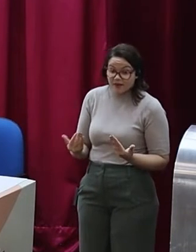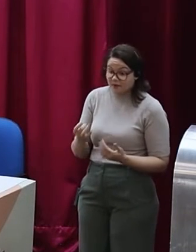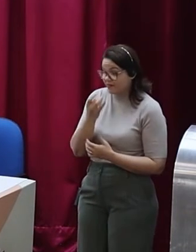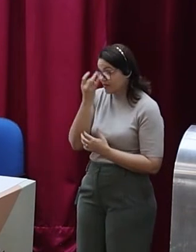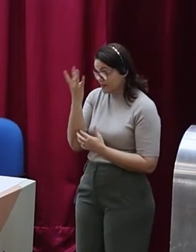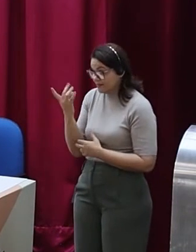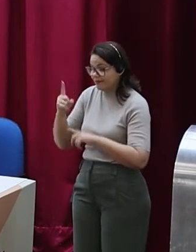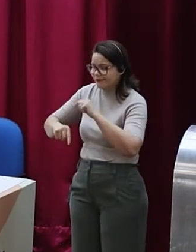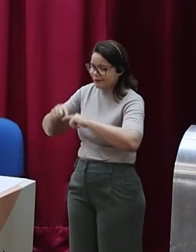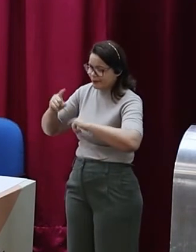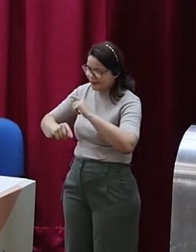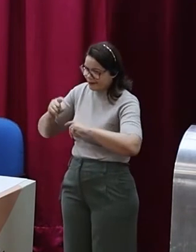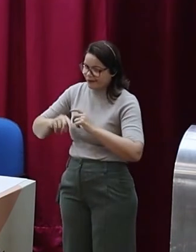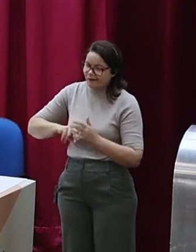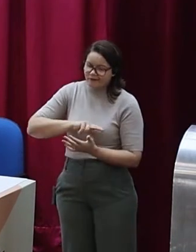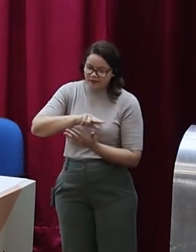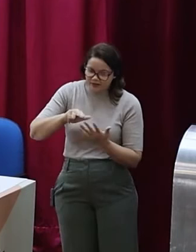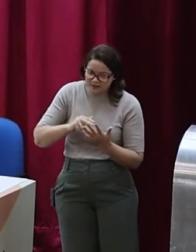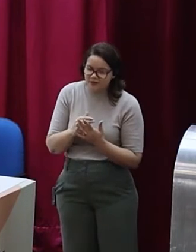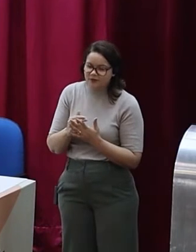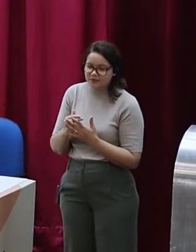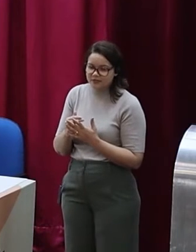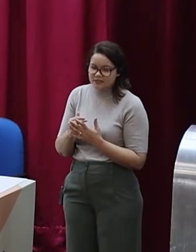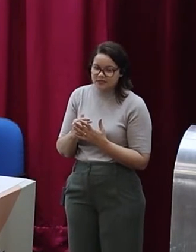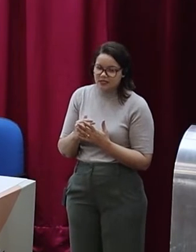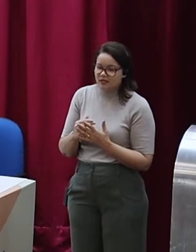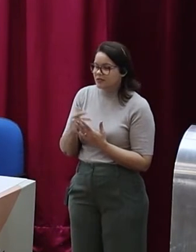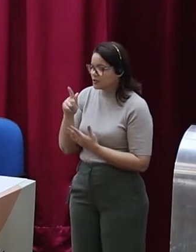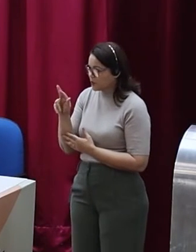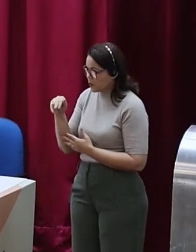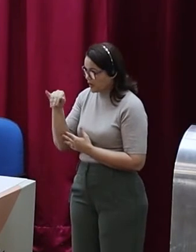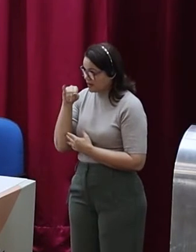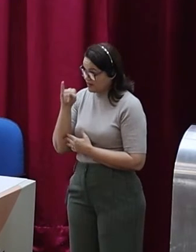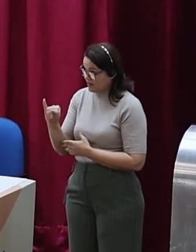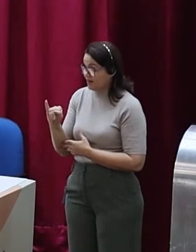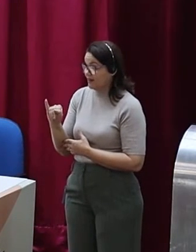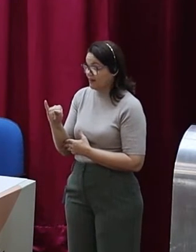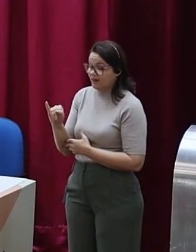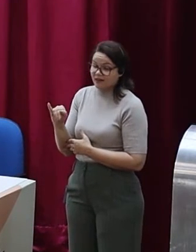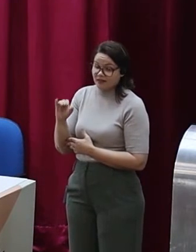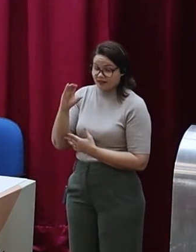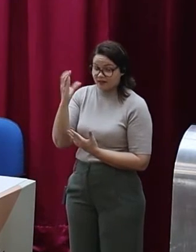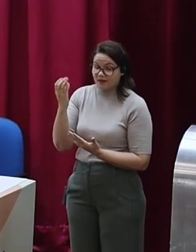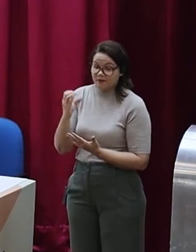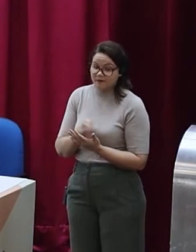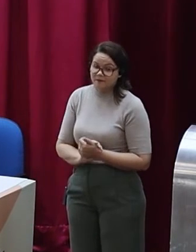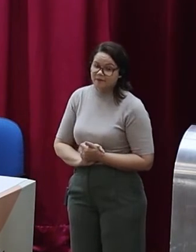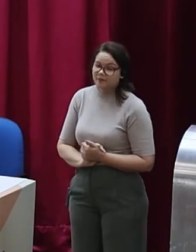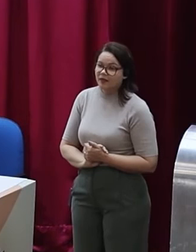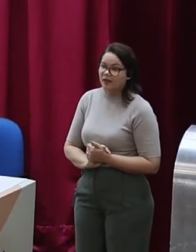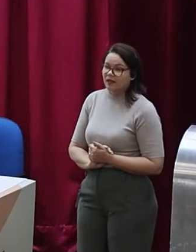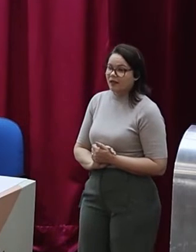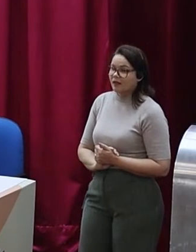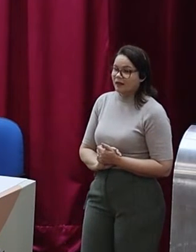facilitado algunos materiales y todo. Entonces, mi tesis fue sobre el guaraní y también eso me